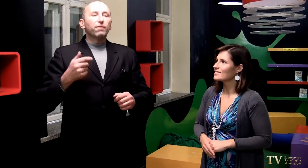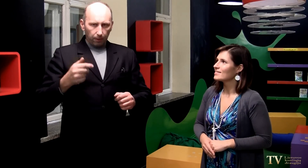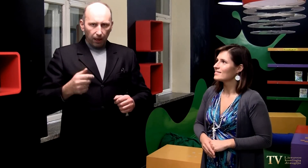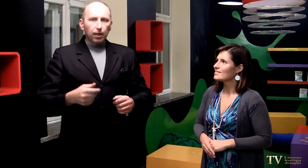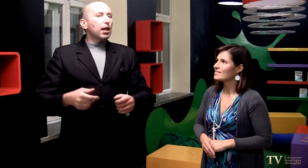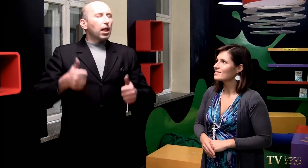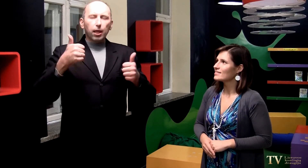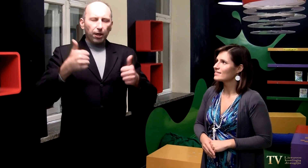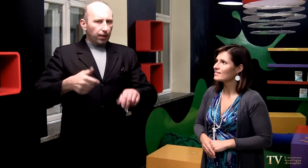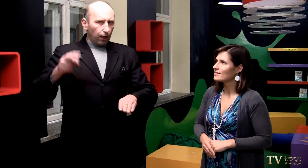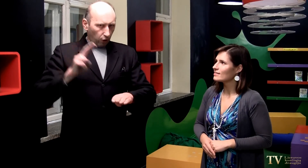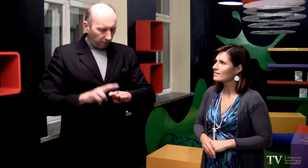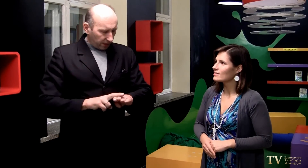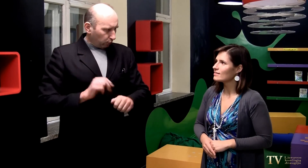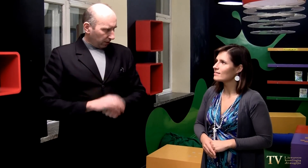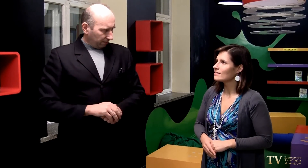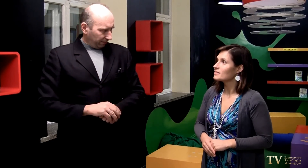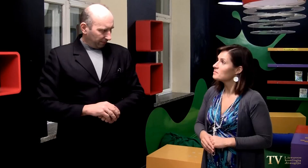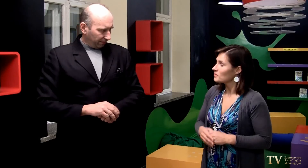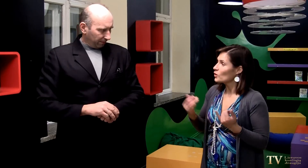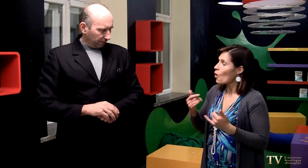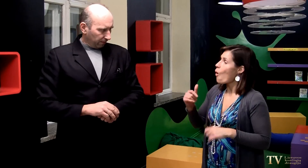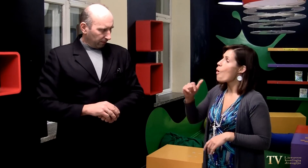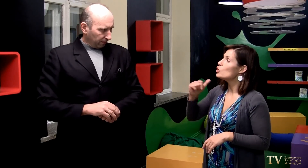pirmą labai gerą vietą.